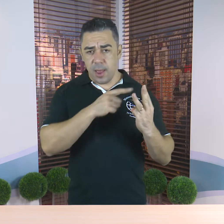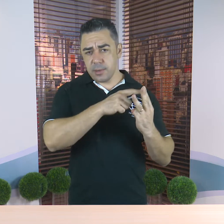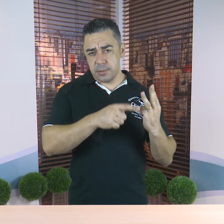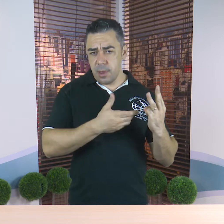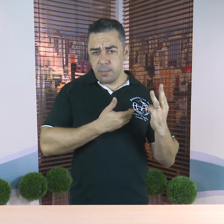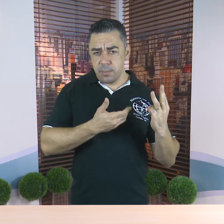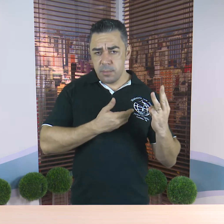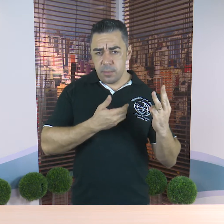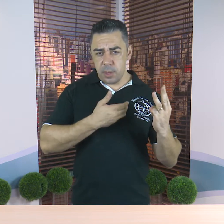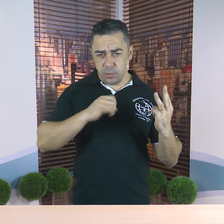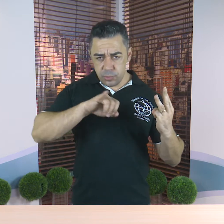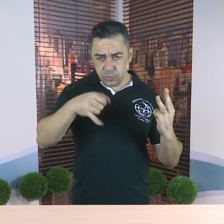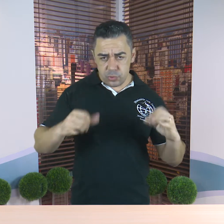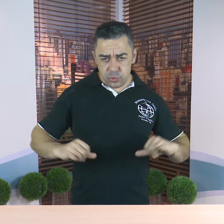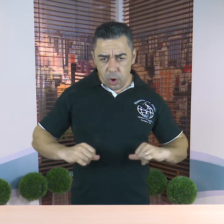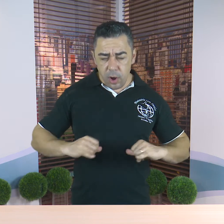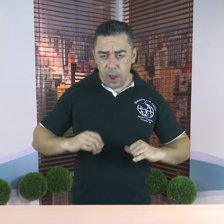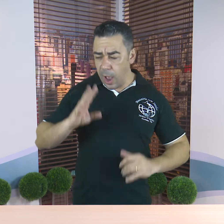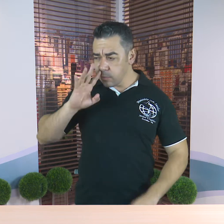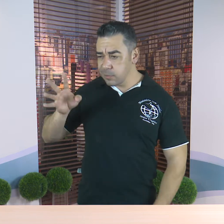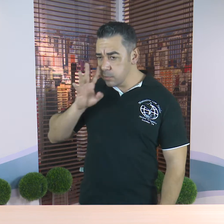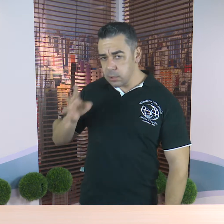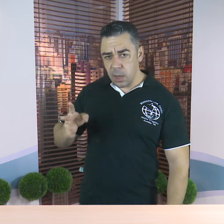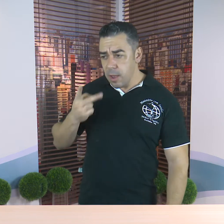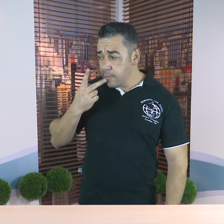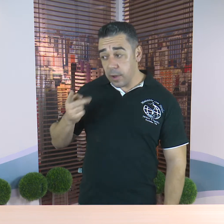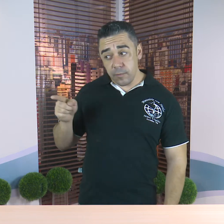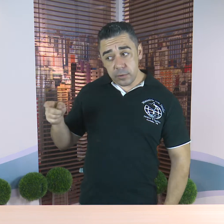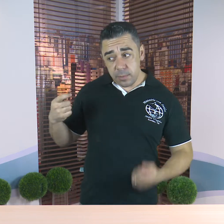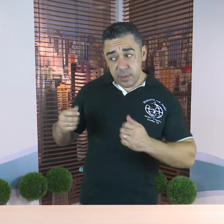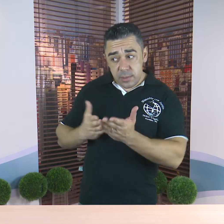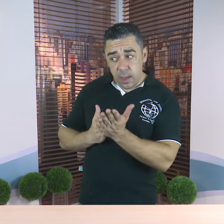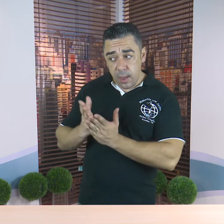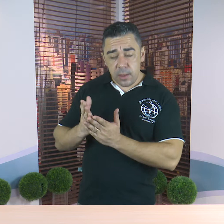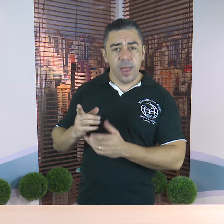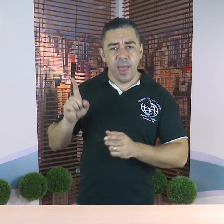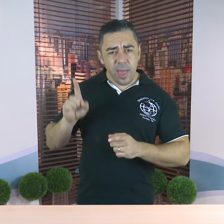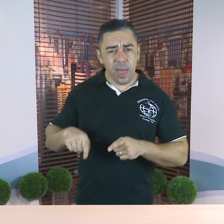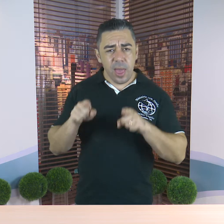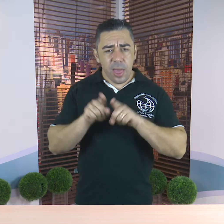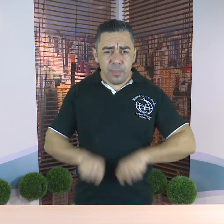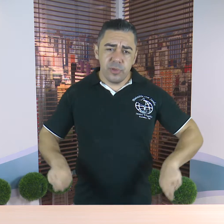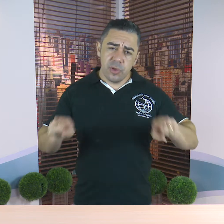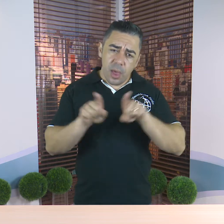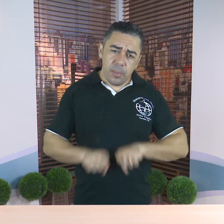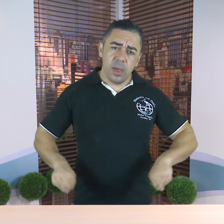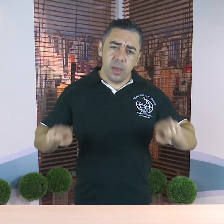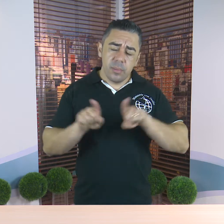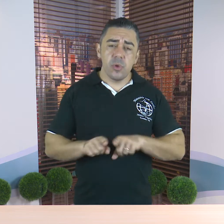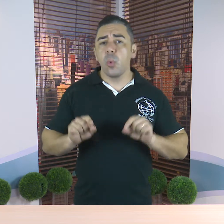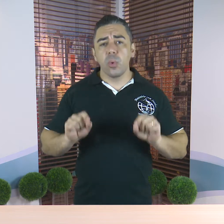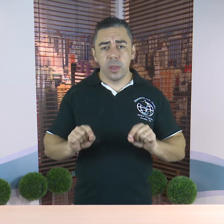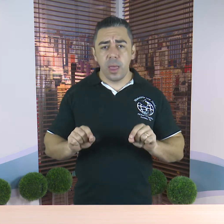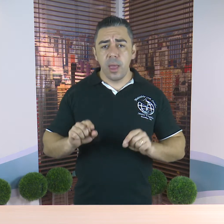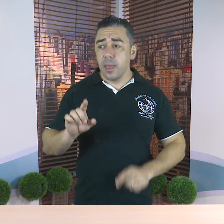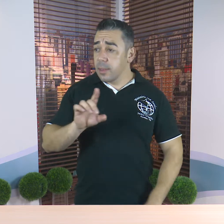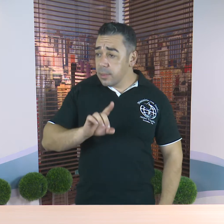Jó. Trata-se de uma afirmação repetitiva da doutrina da retribuição, um princípio